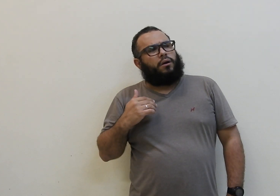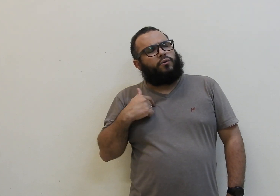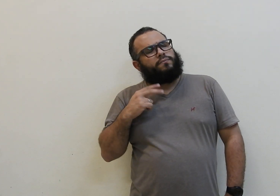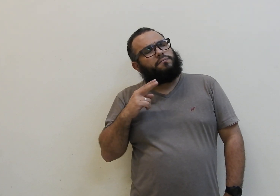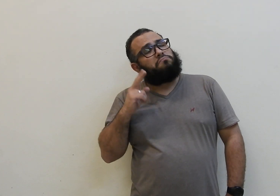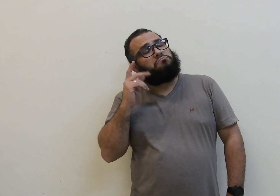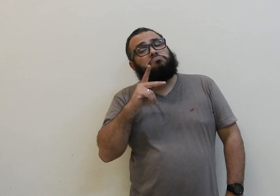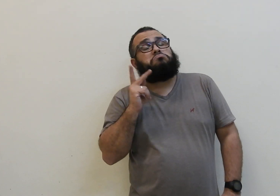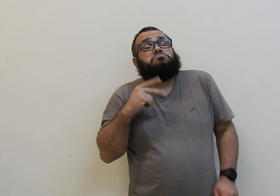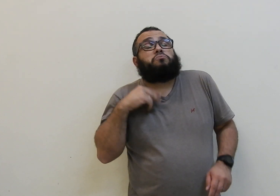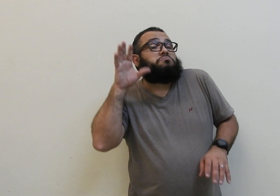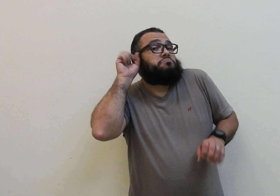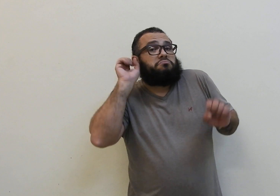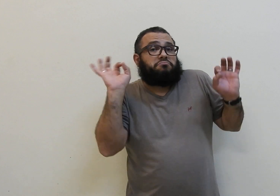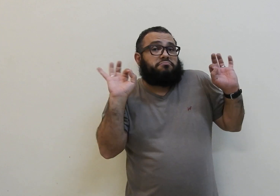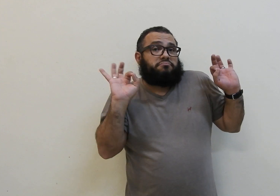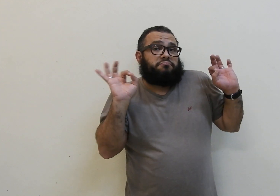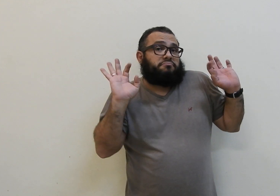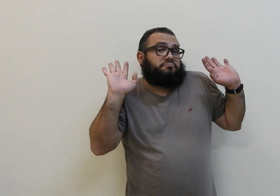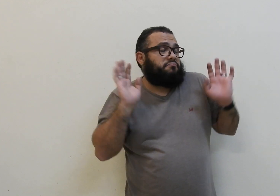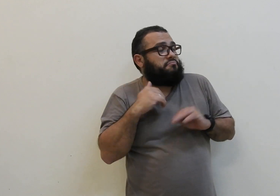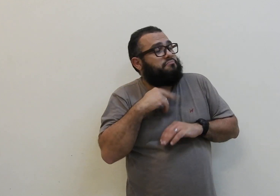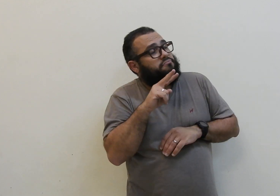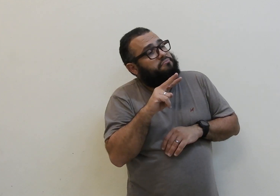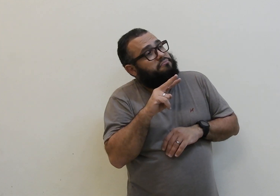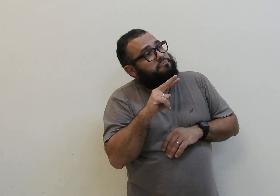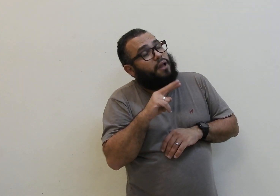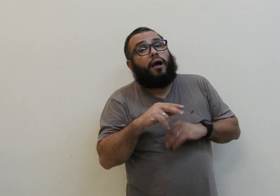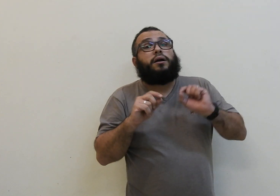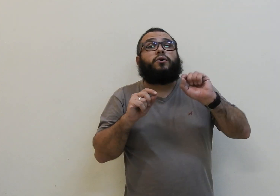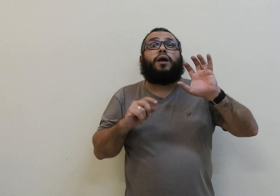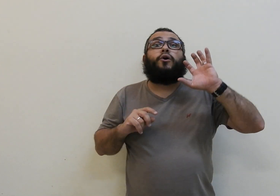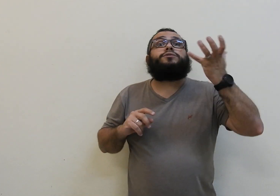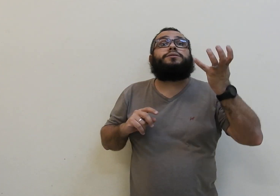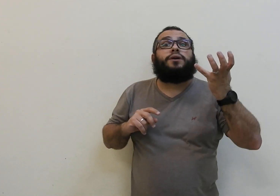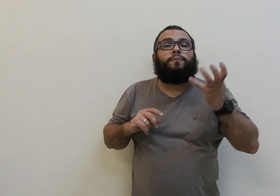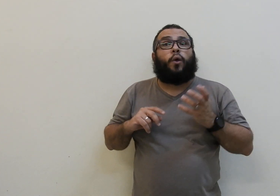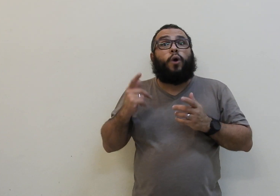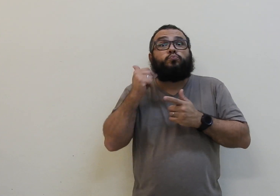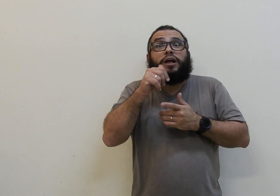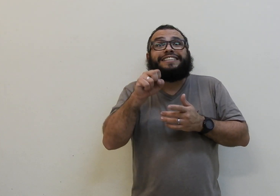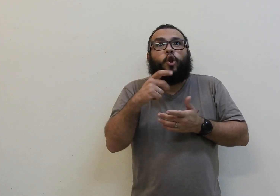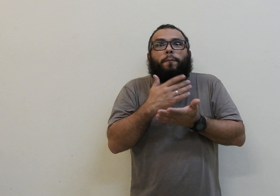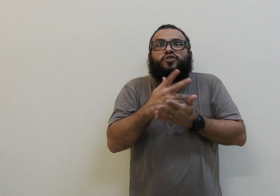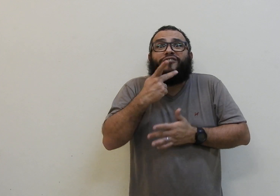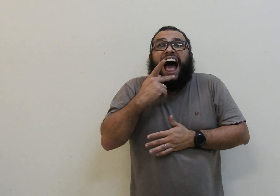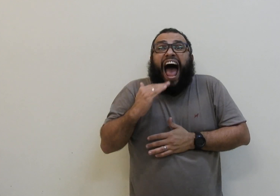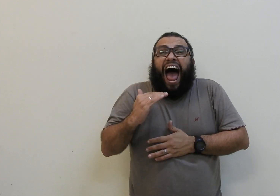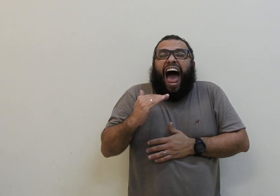E a menina, enfim, sem ouvir, não percebeu. E o que aconteceu? A senhora começou a